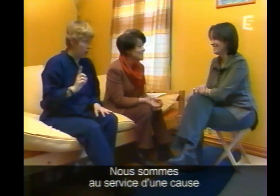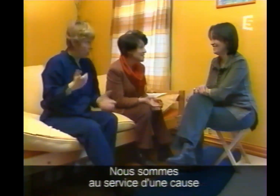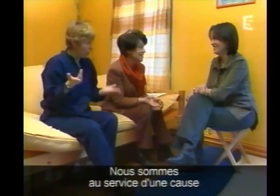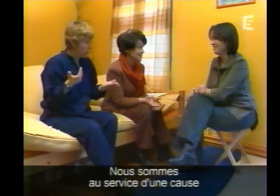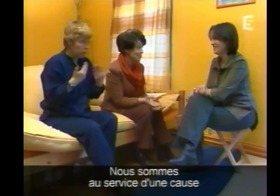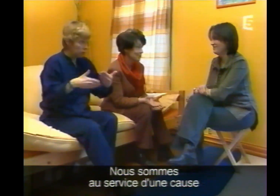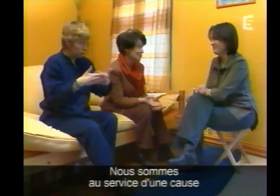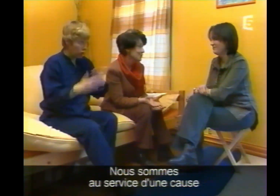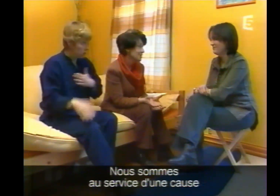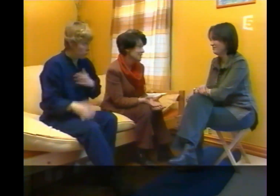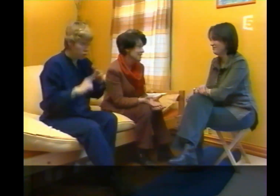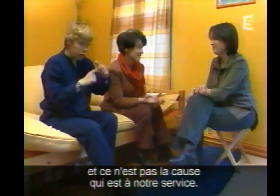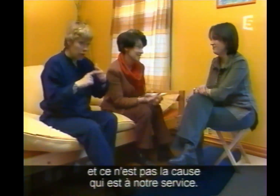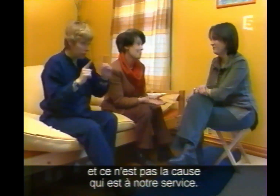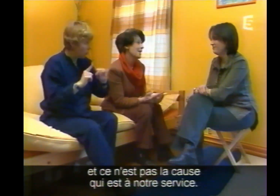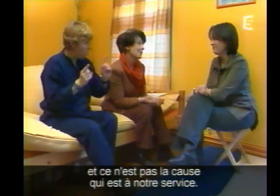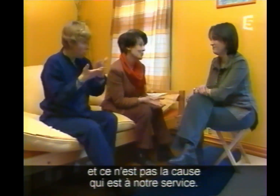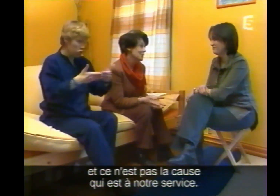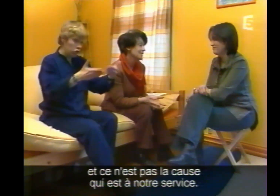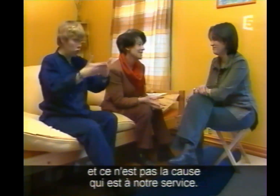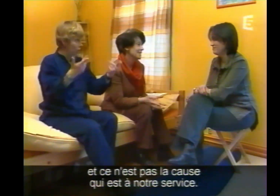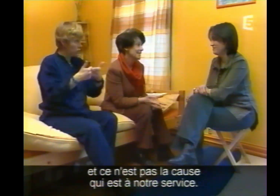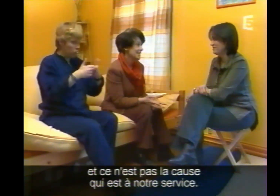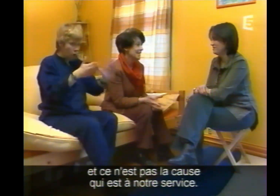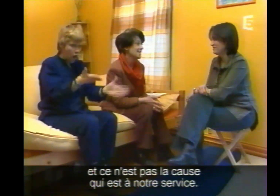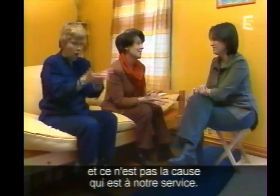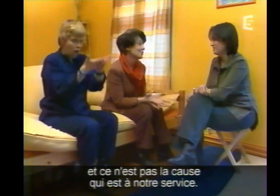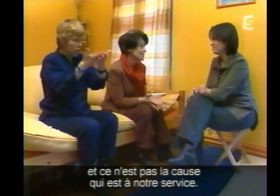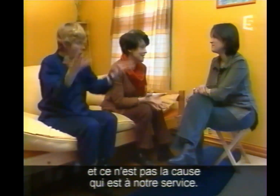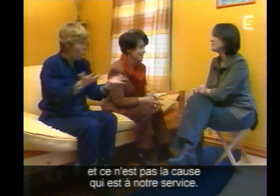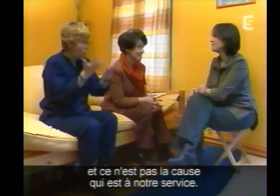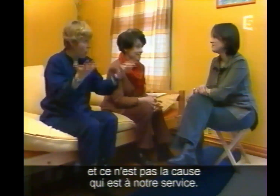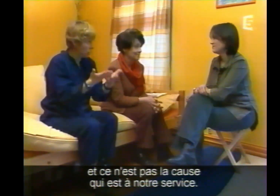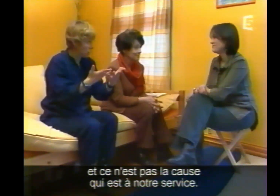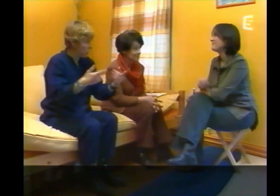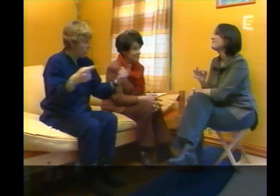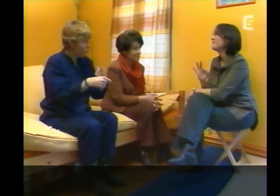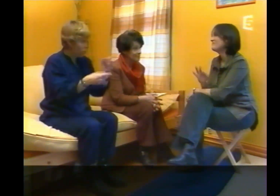service d'une cause et ce n'est pas la cause qui est à notre service.